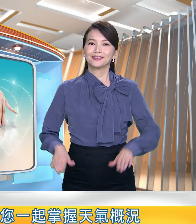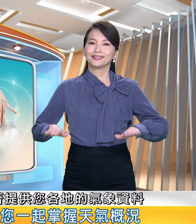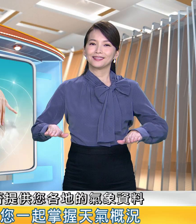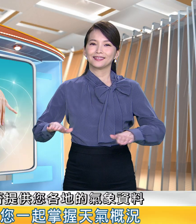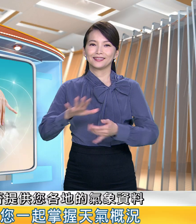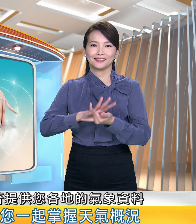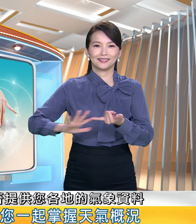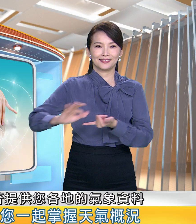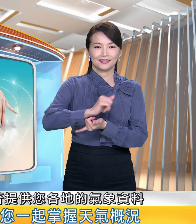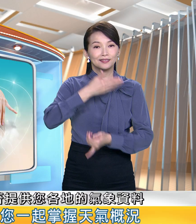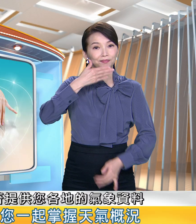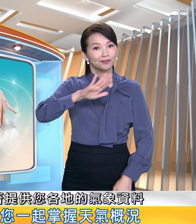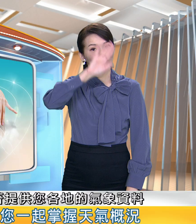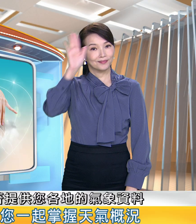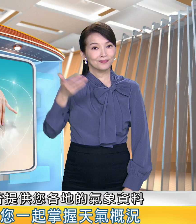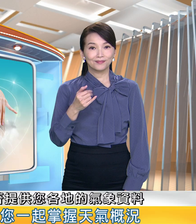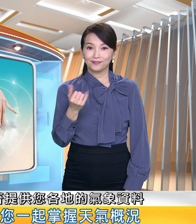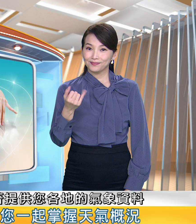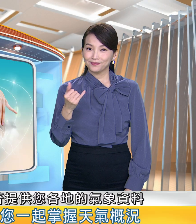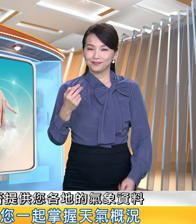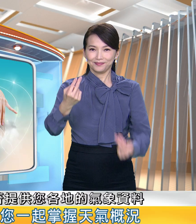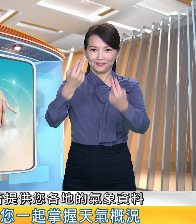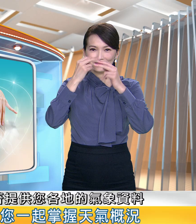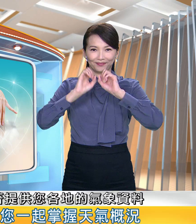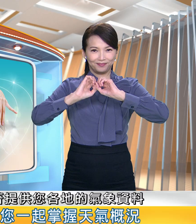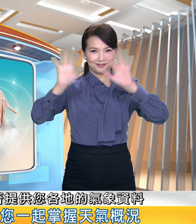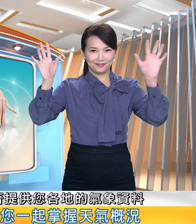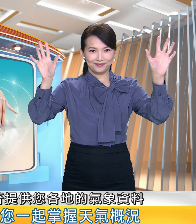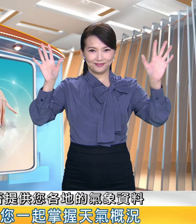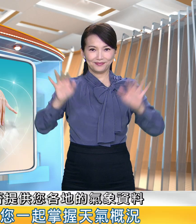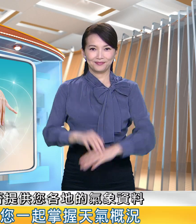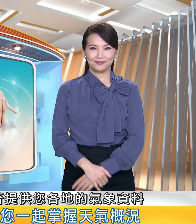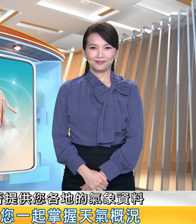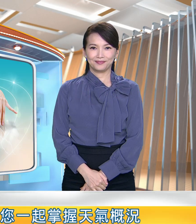关心天气，接着提供您各地的气象资料。